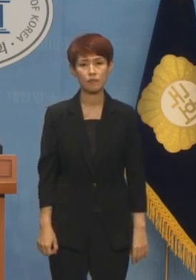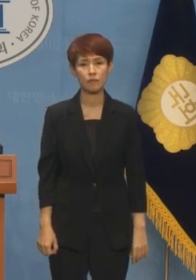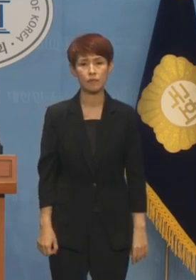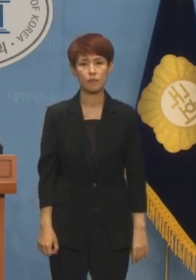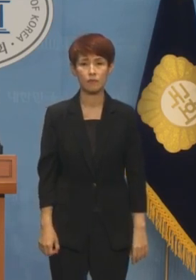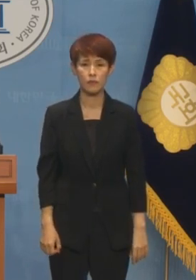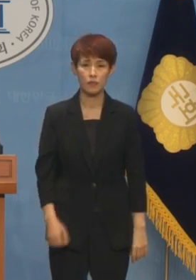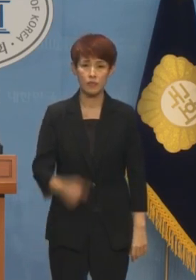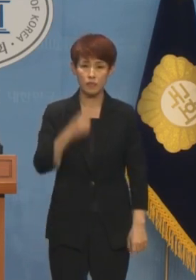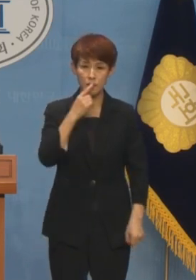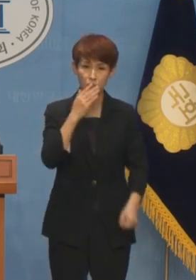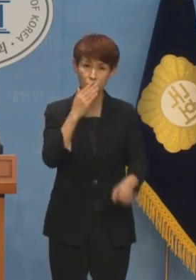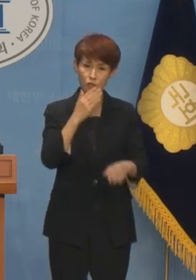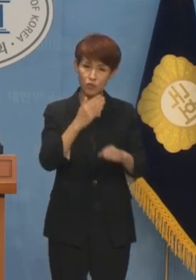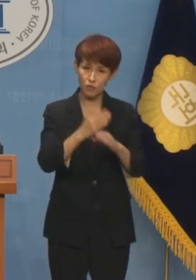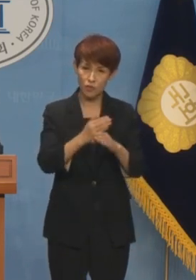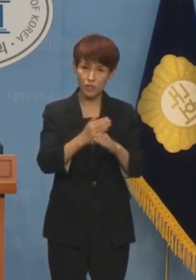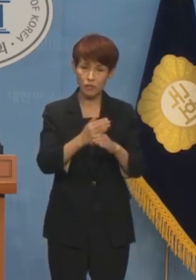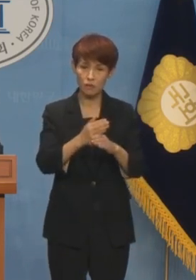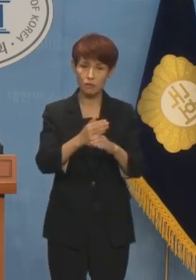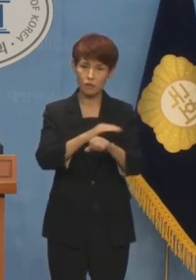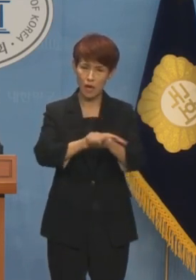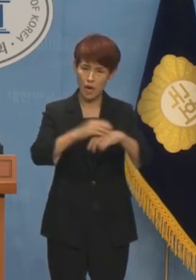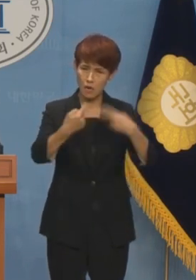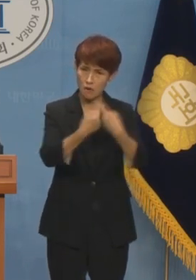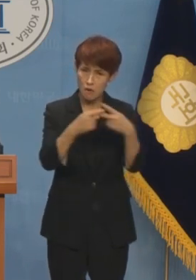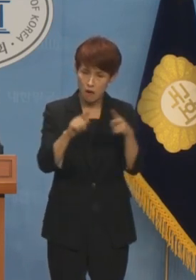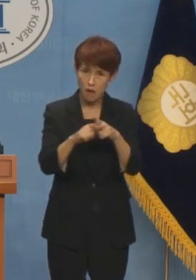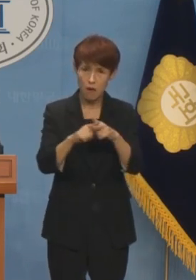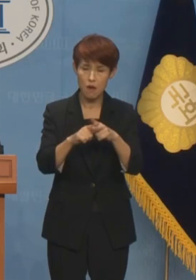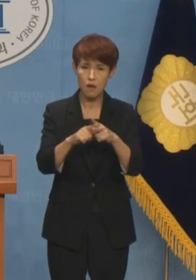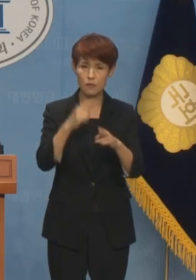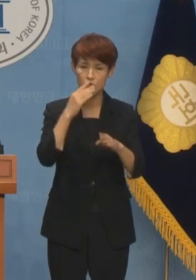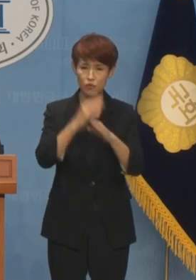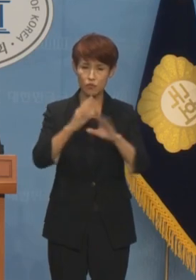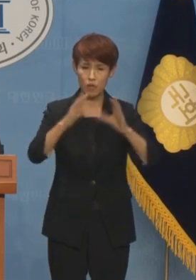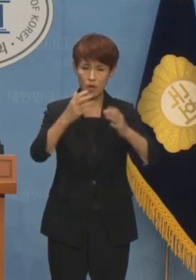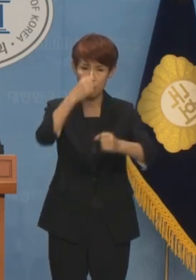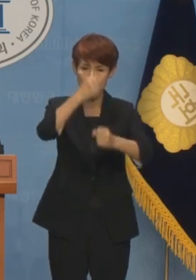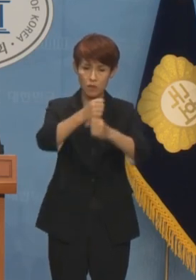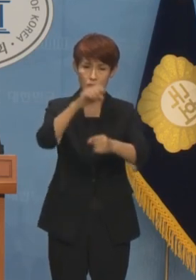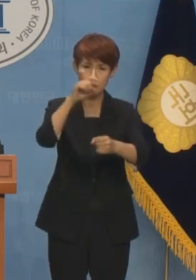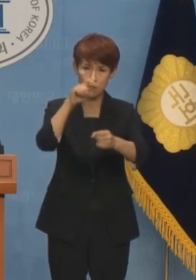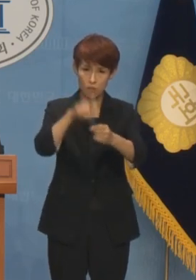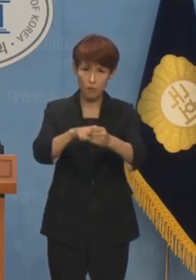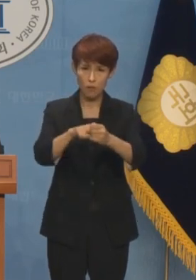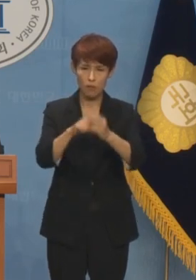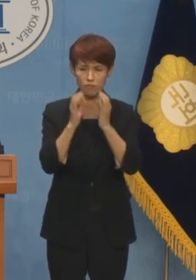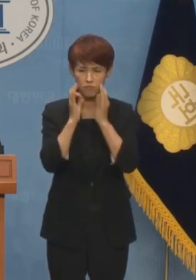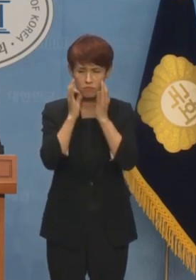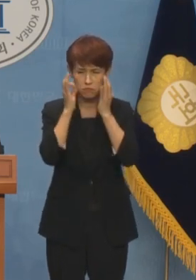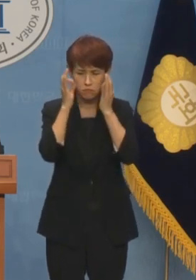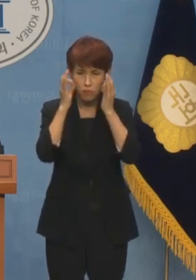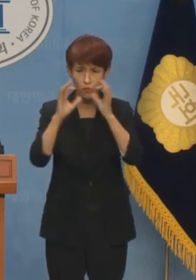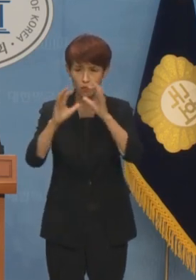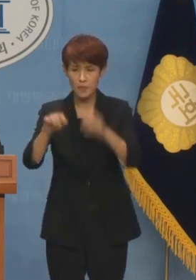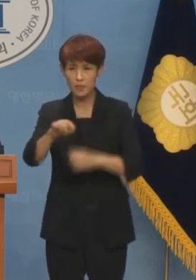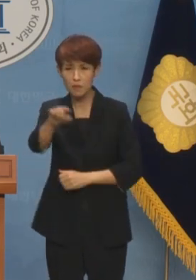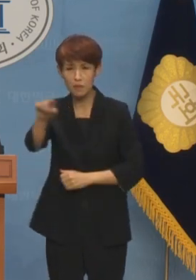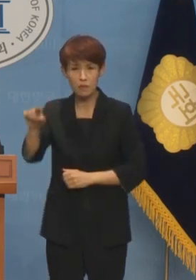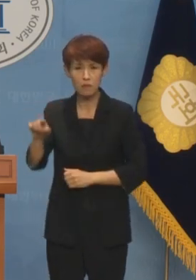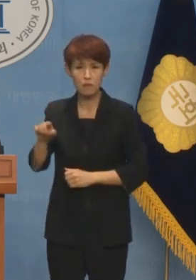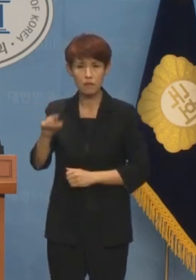정말 민주주의를 이해하고 민주국가를 만들기 위해 몸을 바쳐 싸웠던 국민에